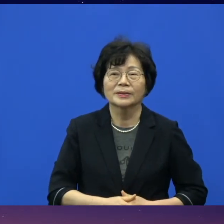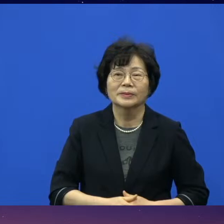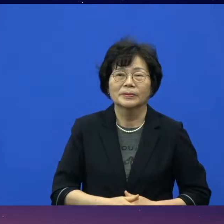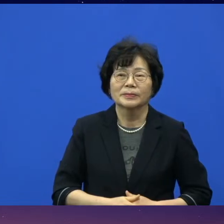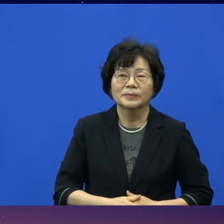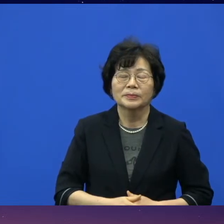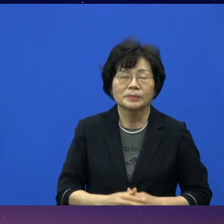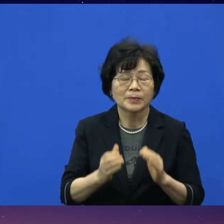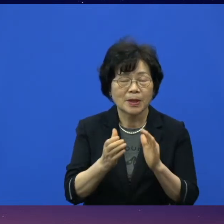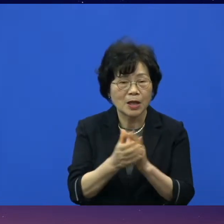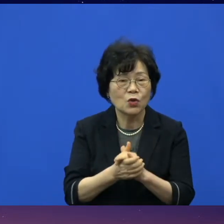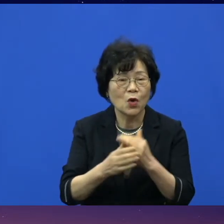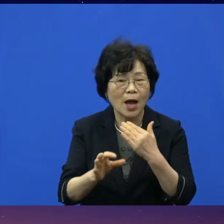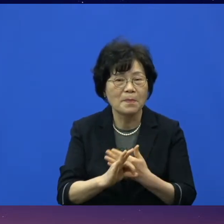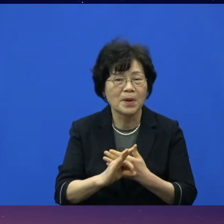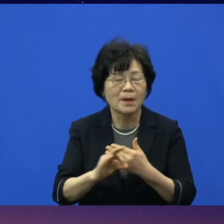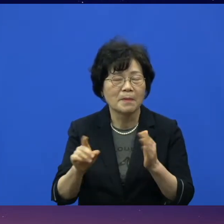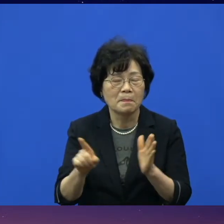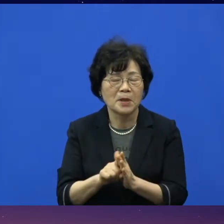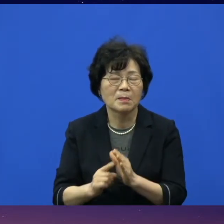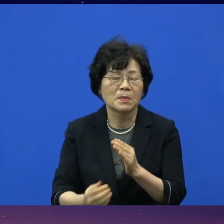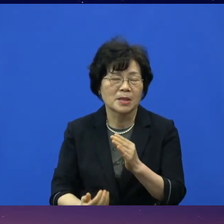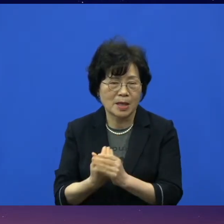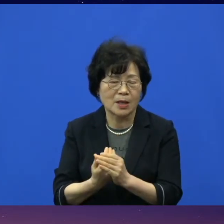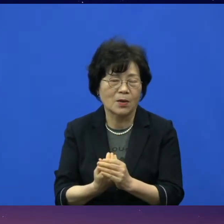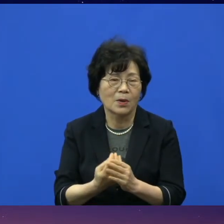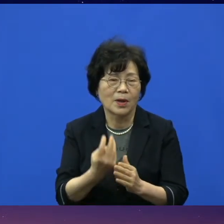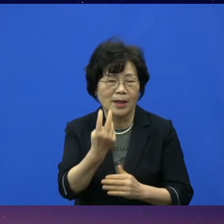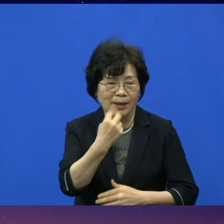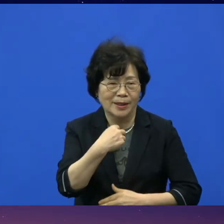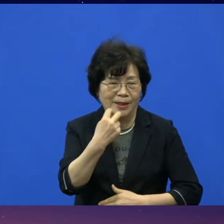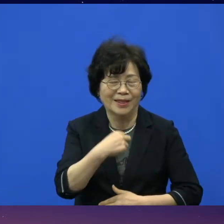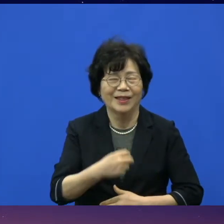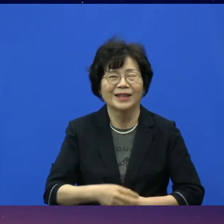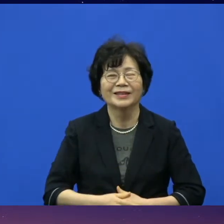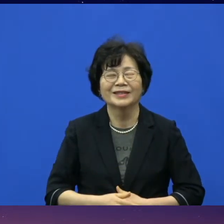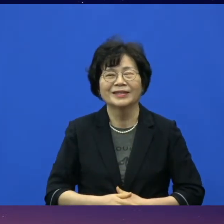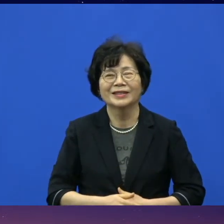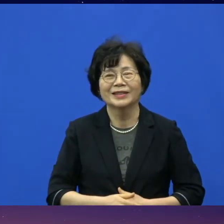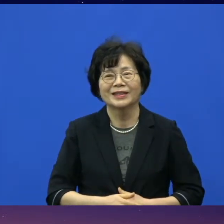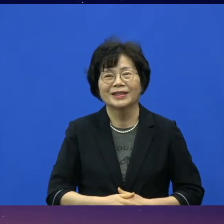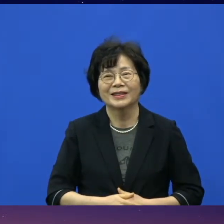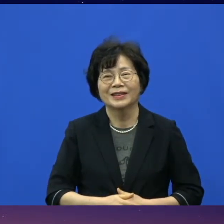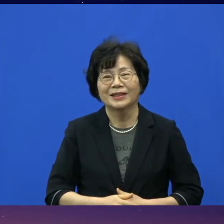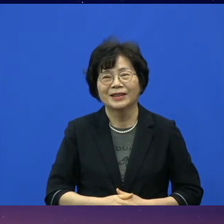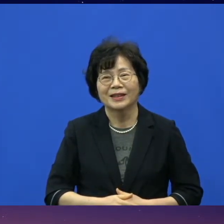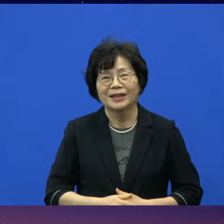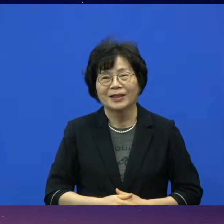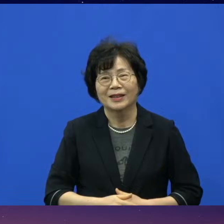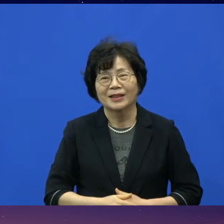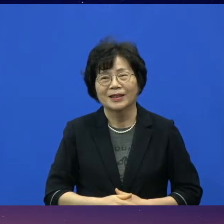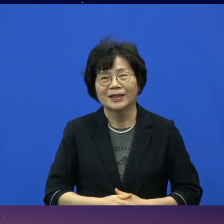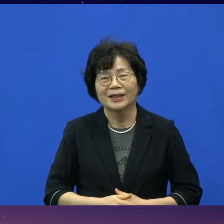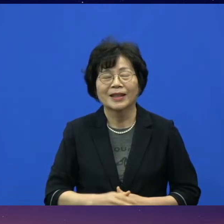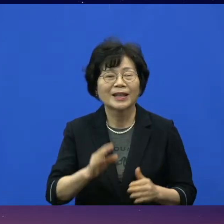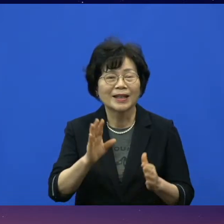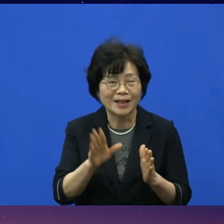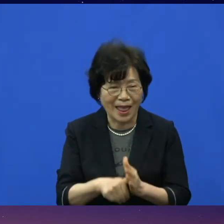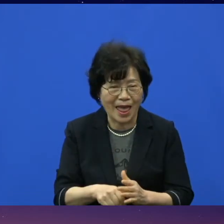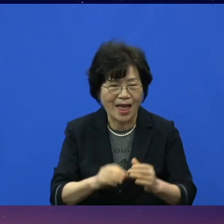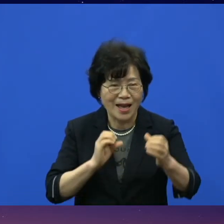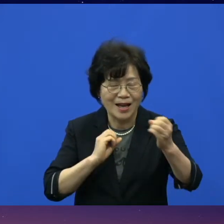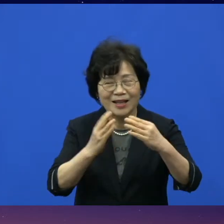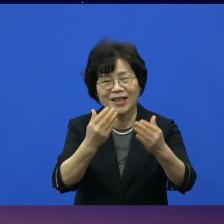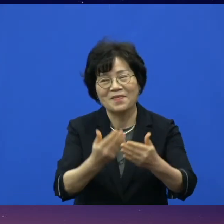또 기도하다 보면 또 믿음이 생기고, 또 믿음이 생겨서 기도하고, 그런 가운데 응답의 역사가